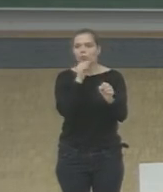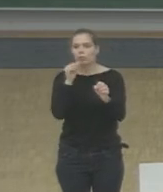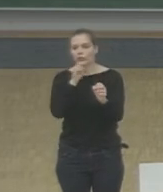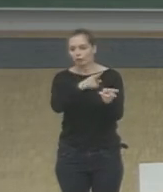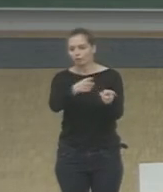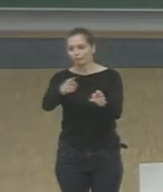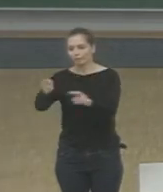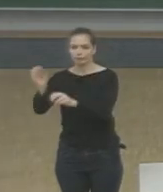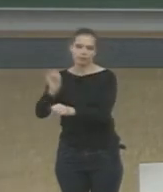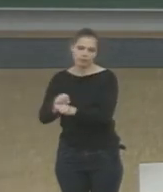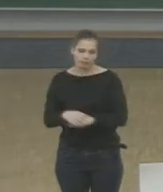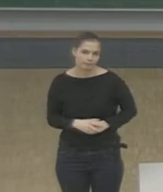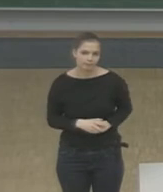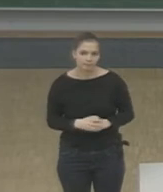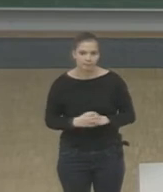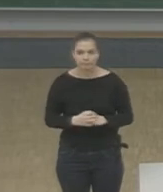überzugehen.